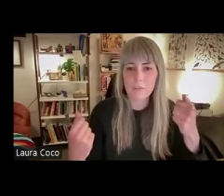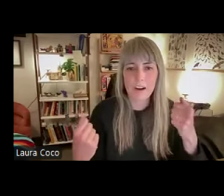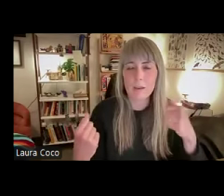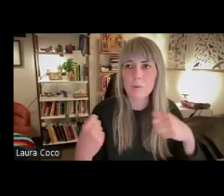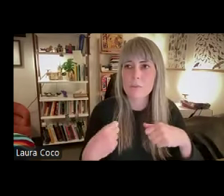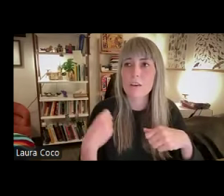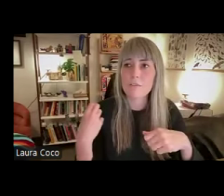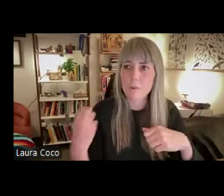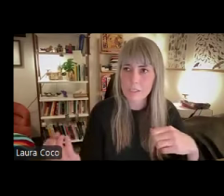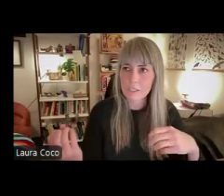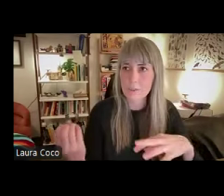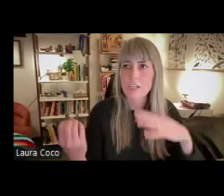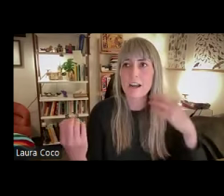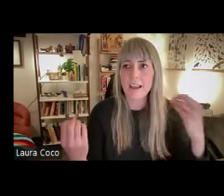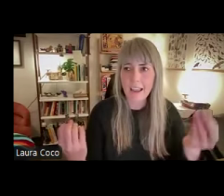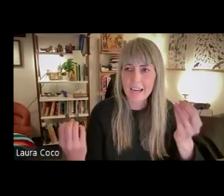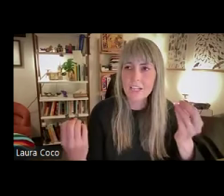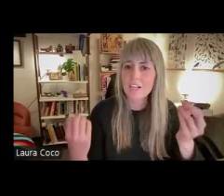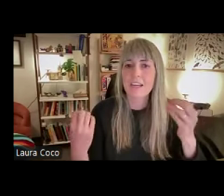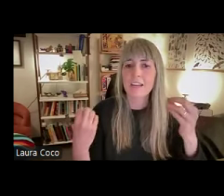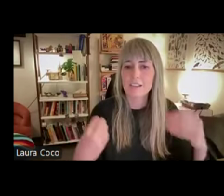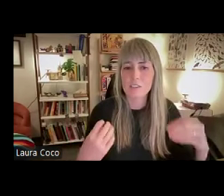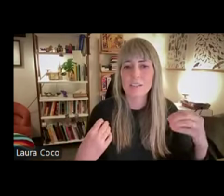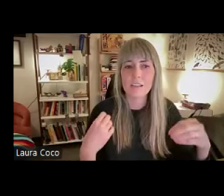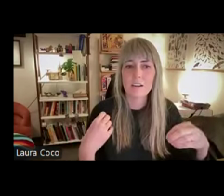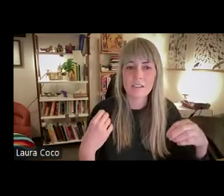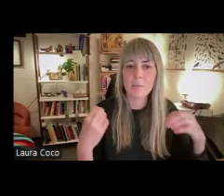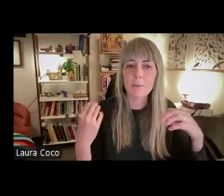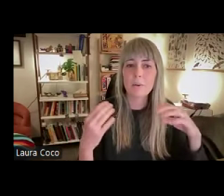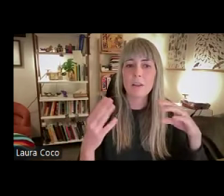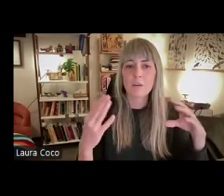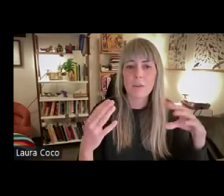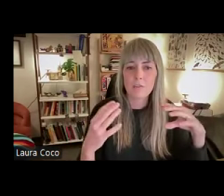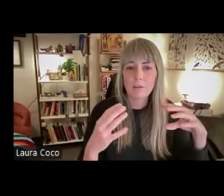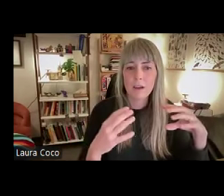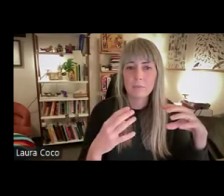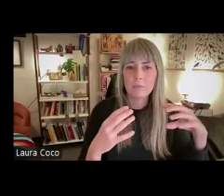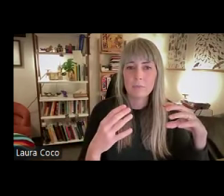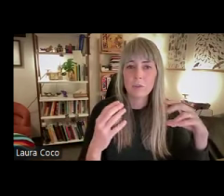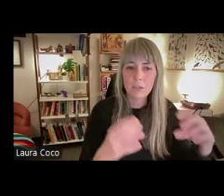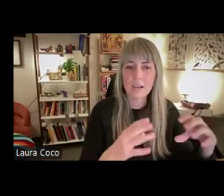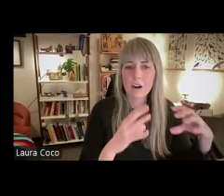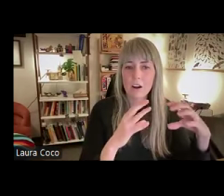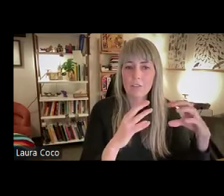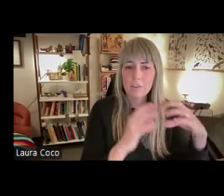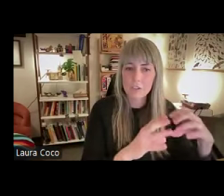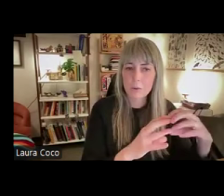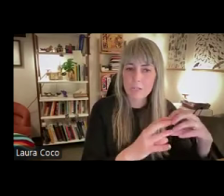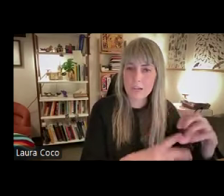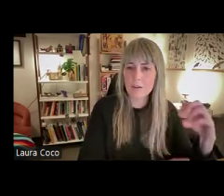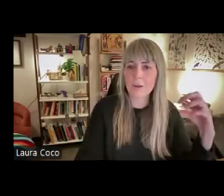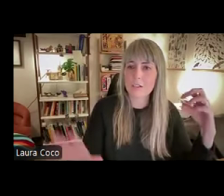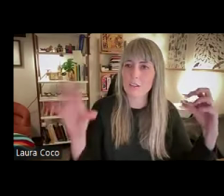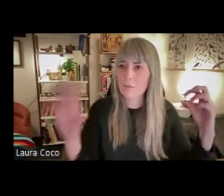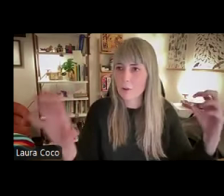también verdadero para nuestro grupo. Es extremadamente difícil separar la exposición a ruido y edad. Entonces pueden ver